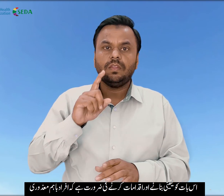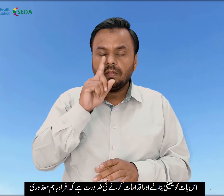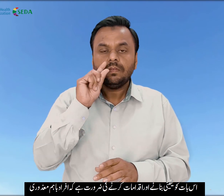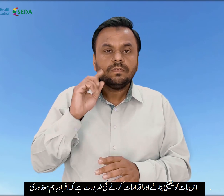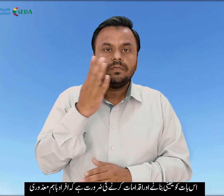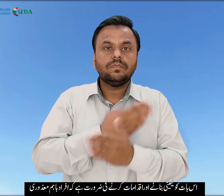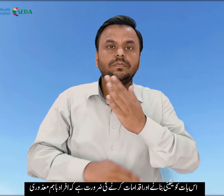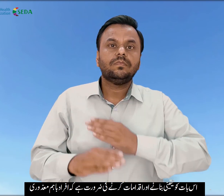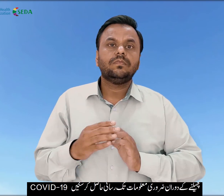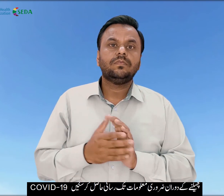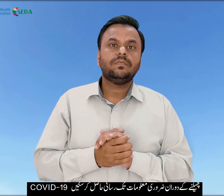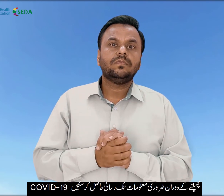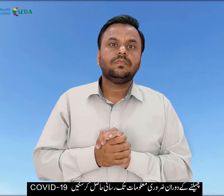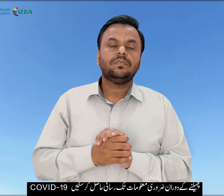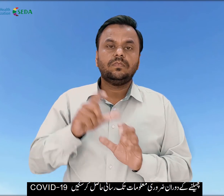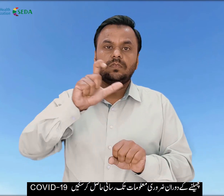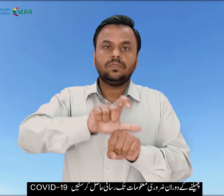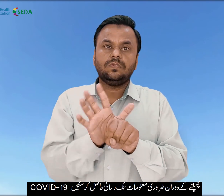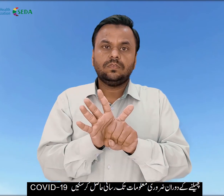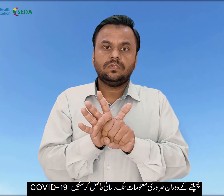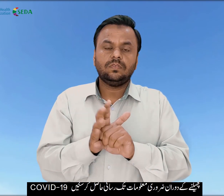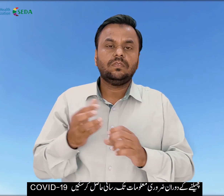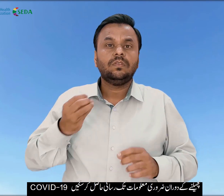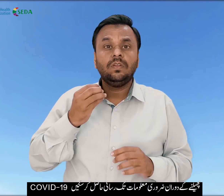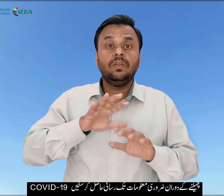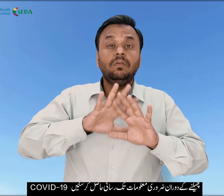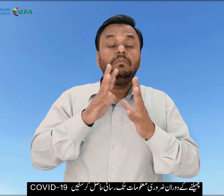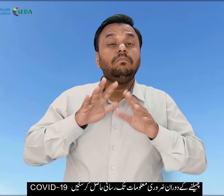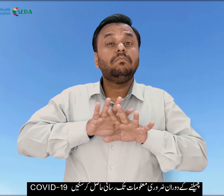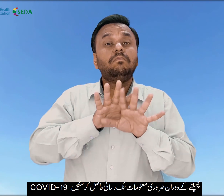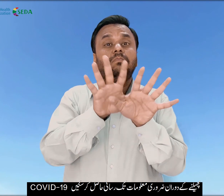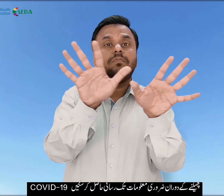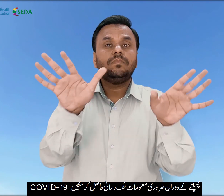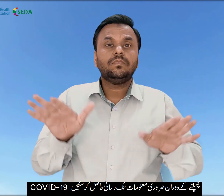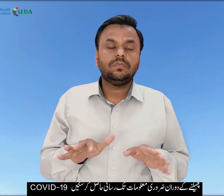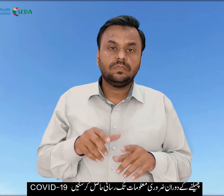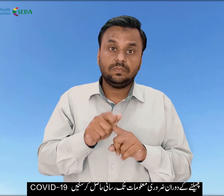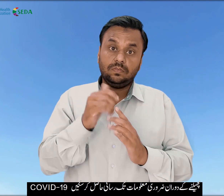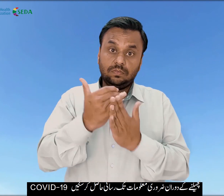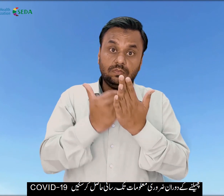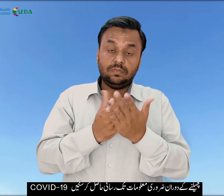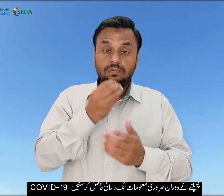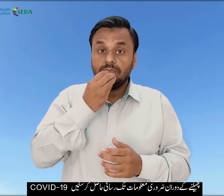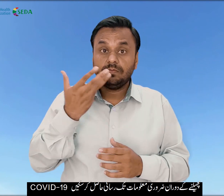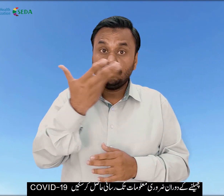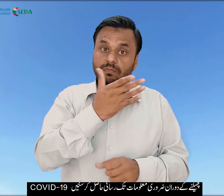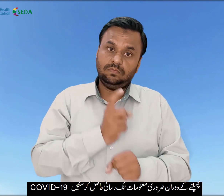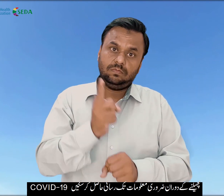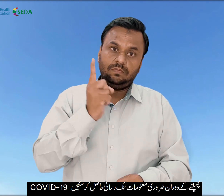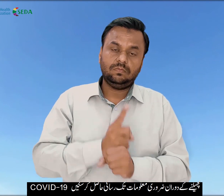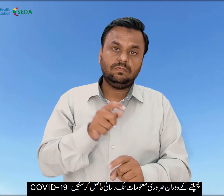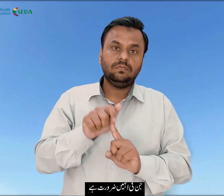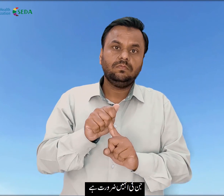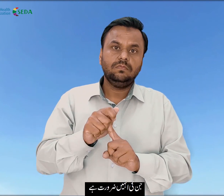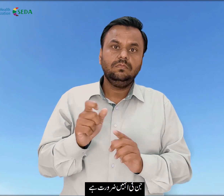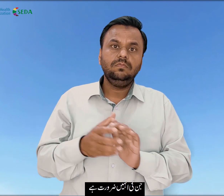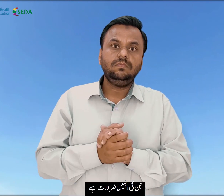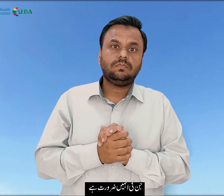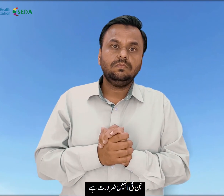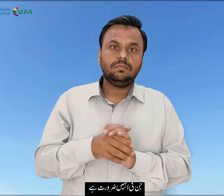معذوری کووڈ-19 پھیلنے کے دوران ضروری معلومات تک رسائی حاصل کر سکیں جن کی انہیں ضرورت